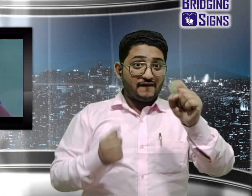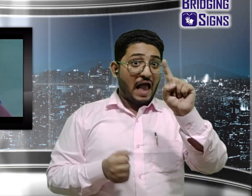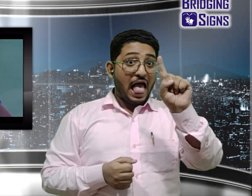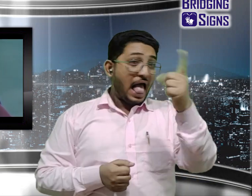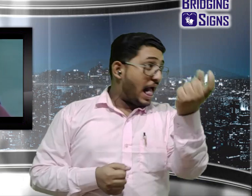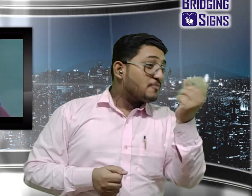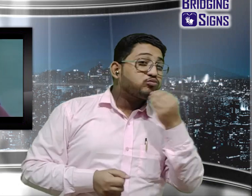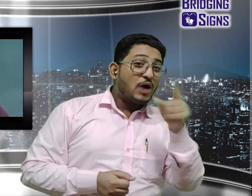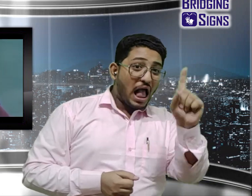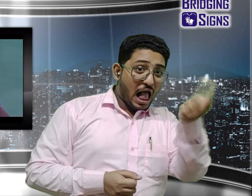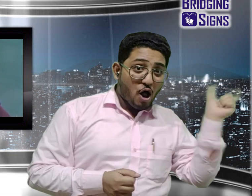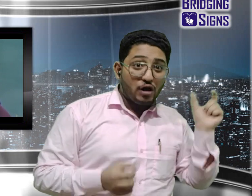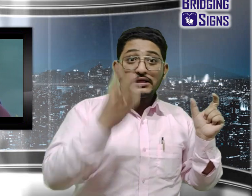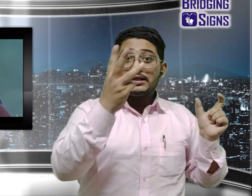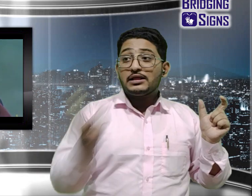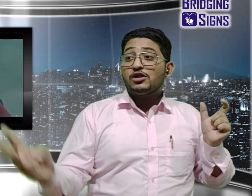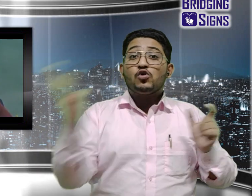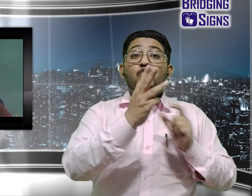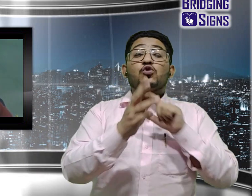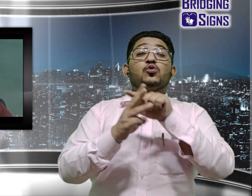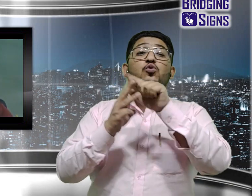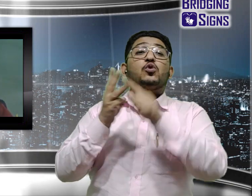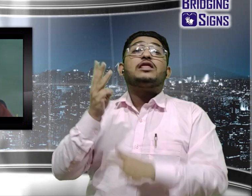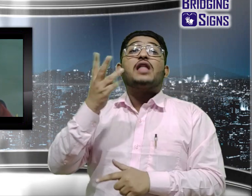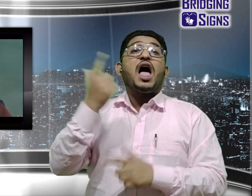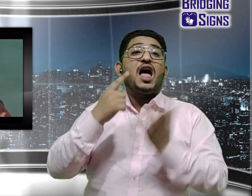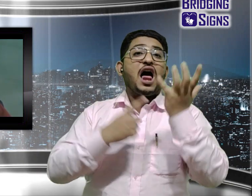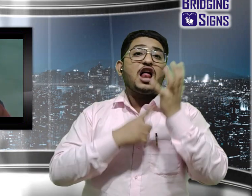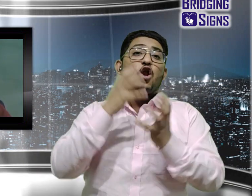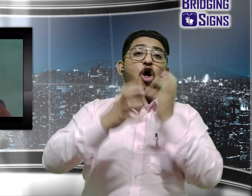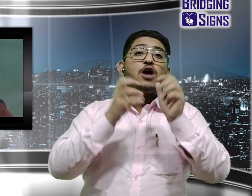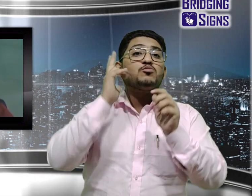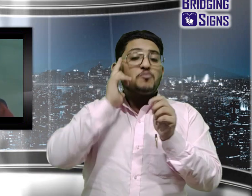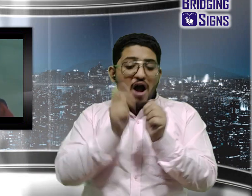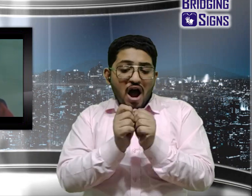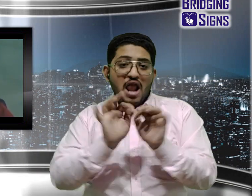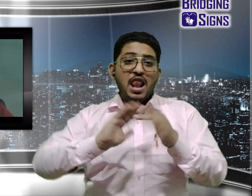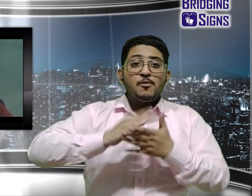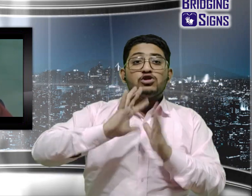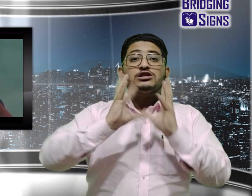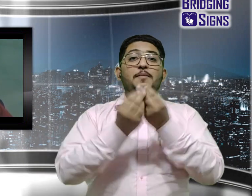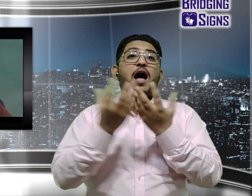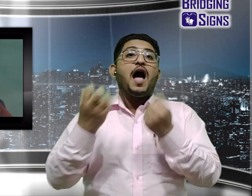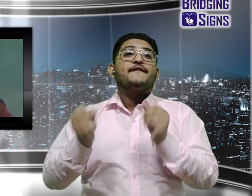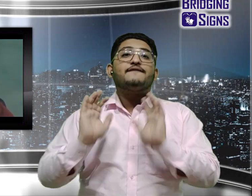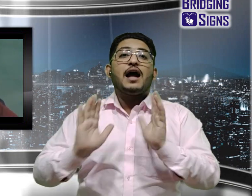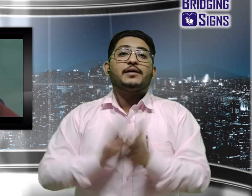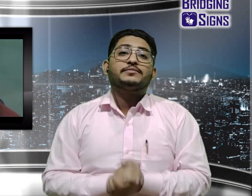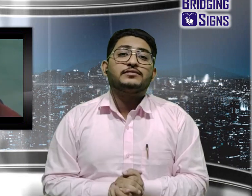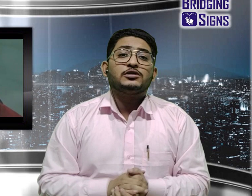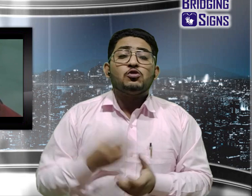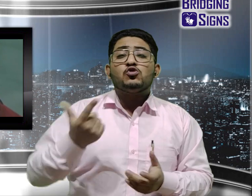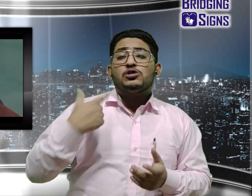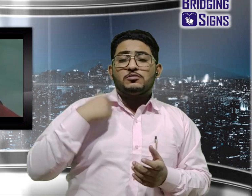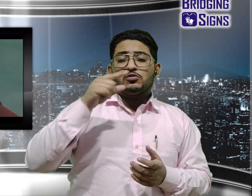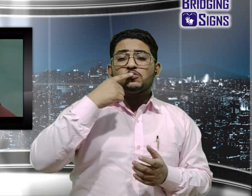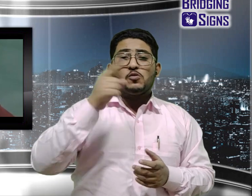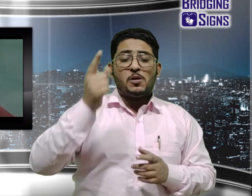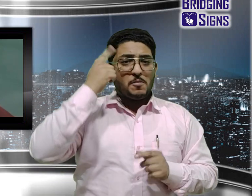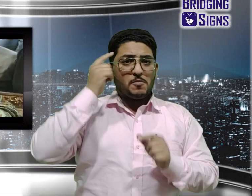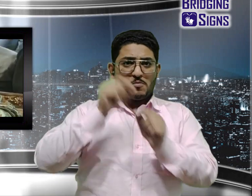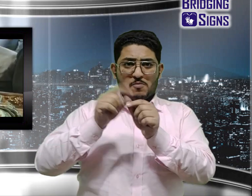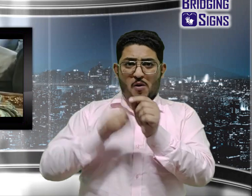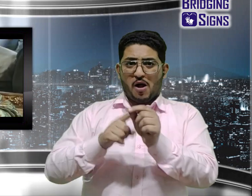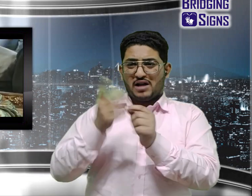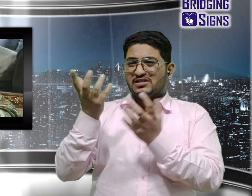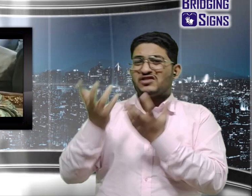करेंगे। ये 3 पाकिस्तानीज टेक सेवी हैं, उनको टेक्नोलॉजी इज़ अ पार्ट ऑफ देयर लाइव्स। हमारी मिडिल क्लास स्ट्रांग